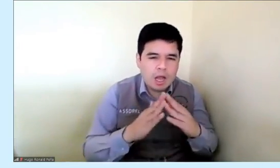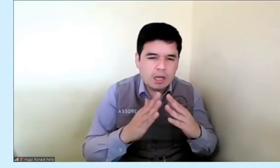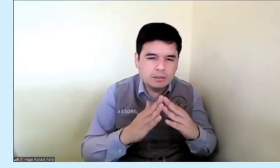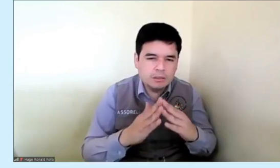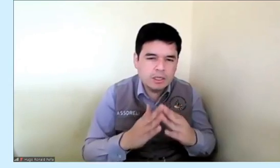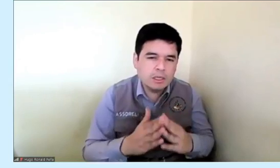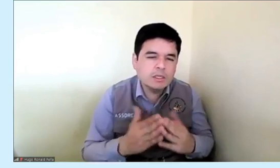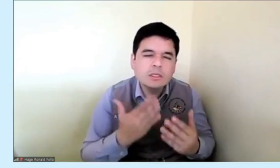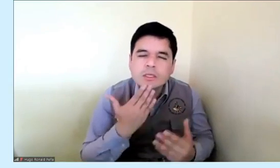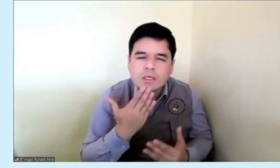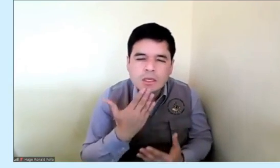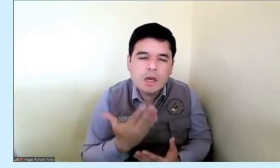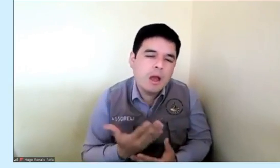¿Quién llegó a casa?